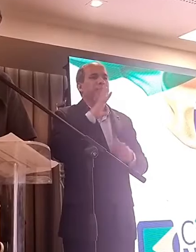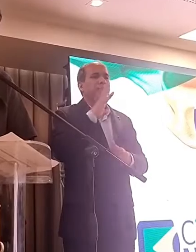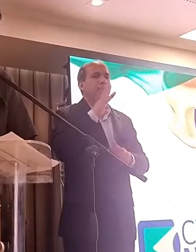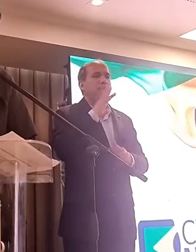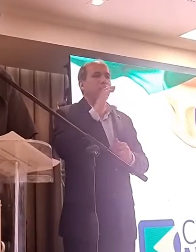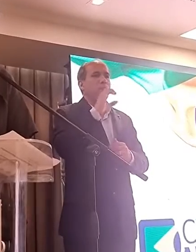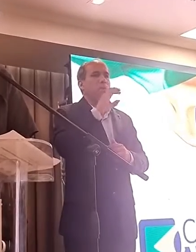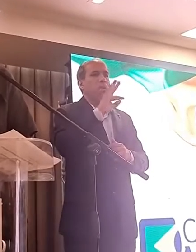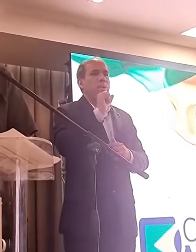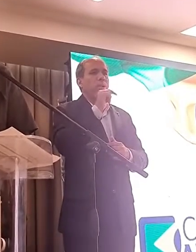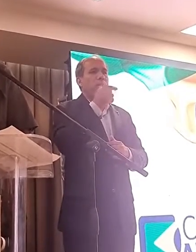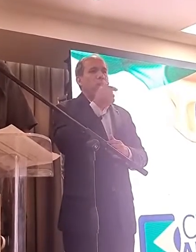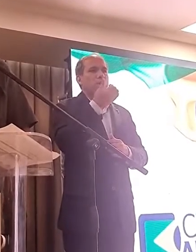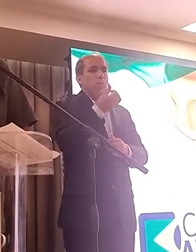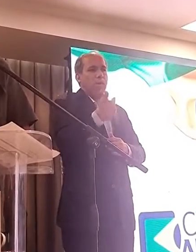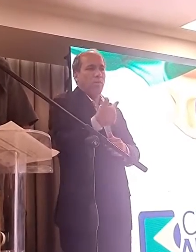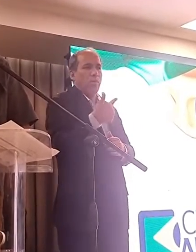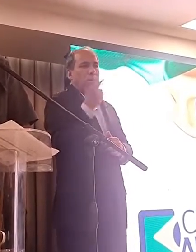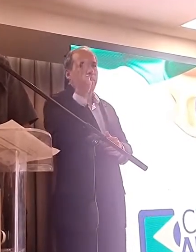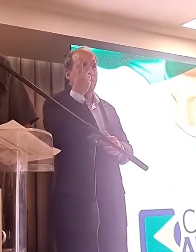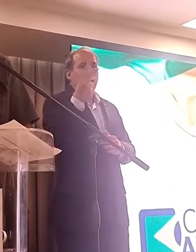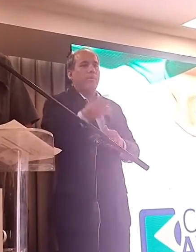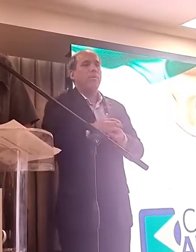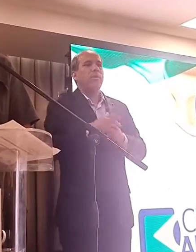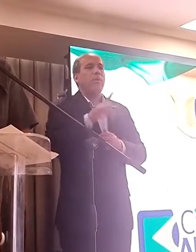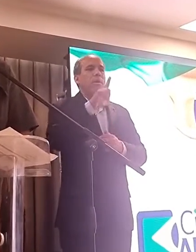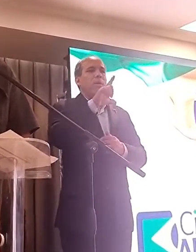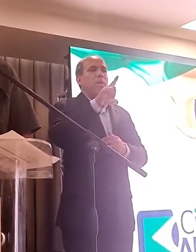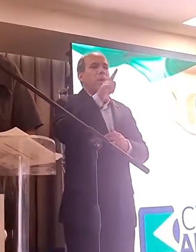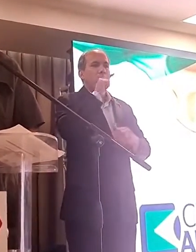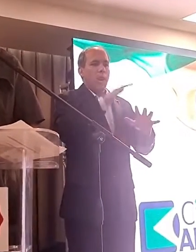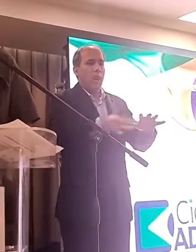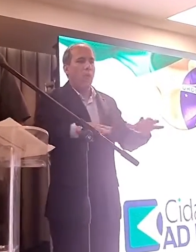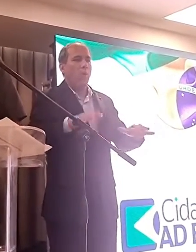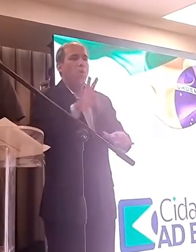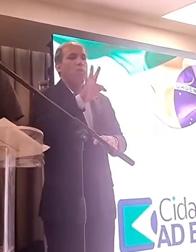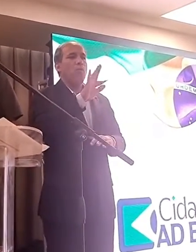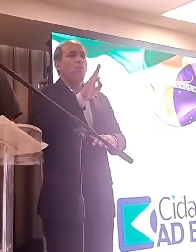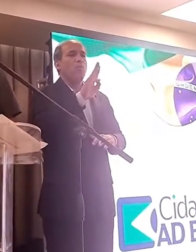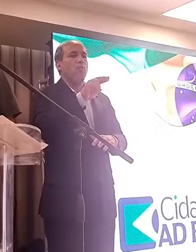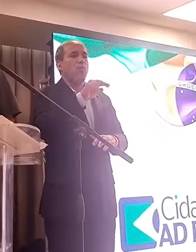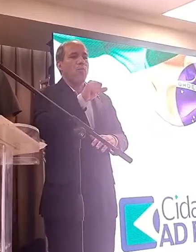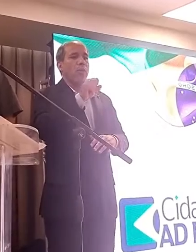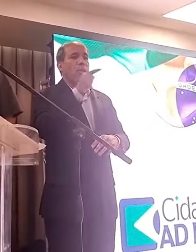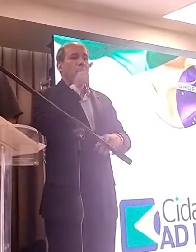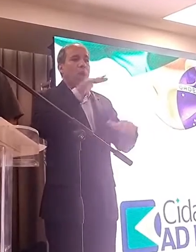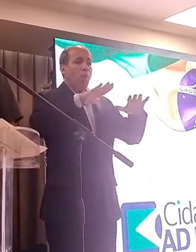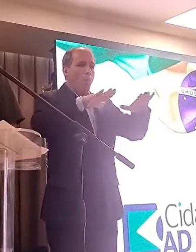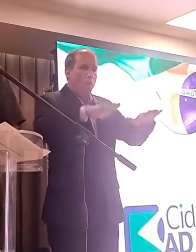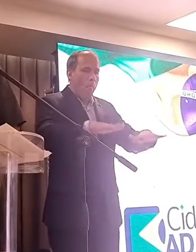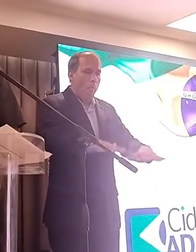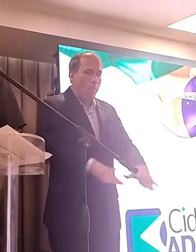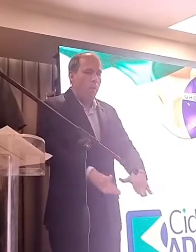762, lá no Lago de Furnas, que toda vez que o nível baixava